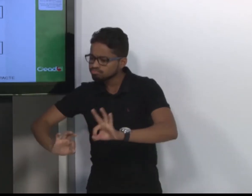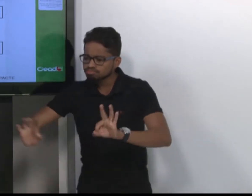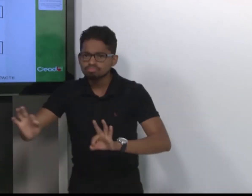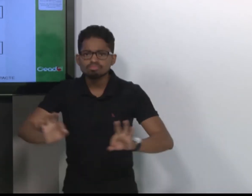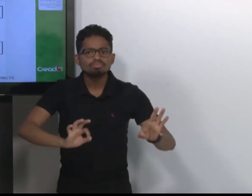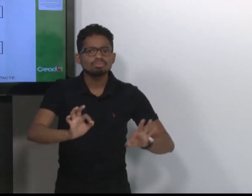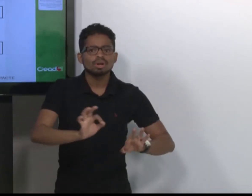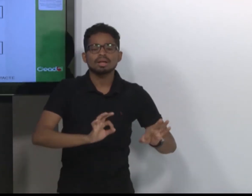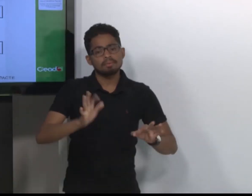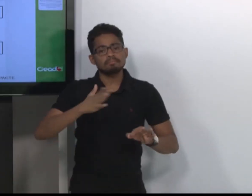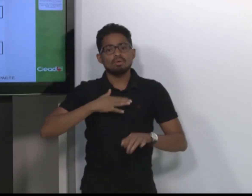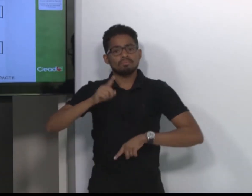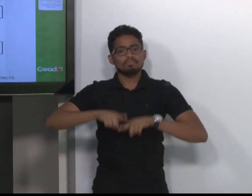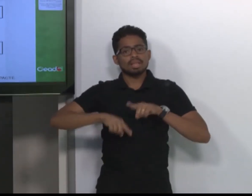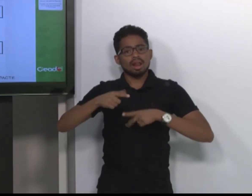serão utilizados pelo profissional.